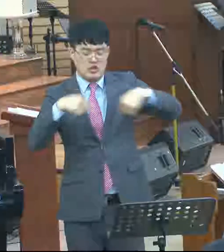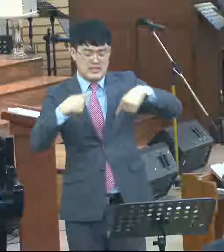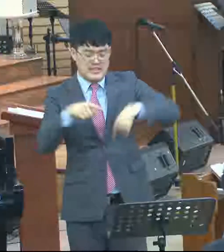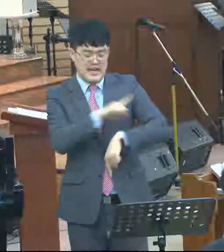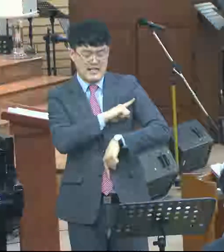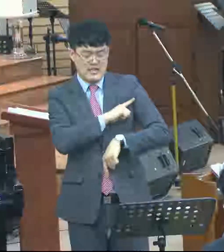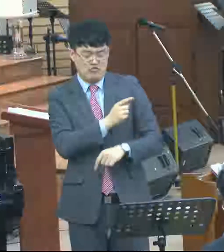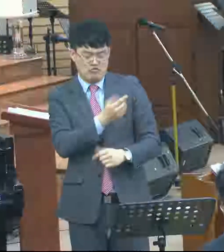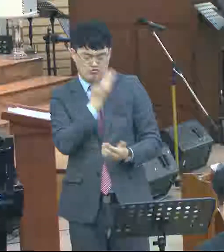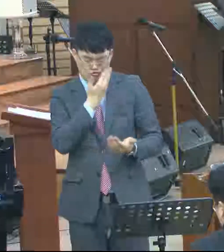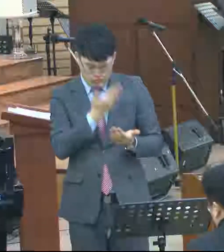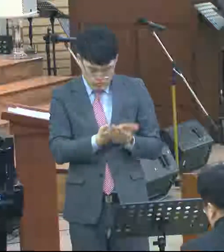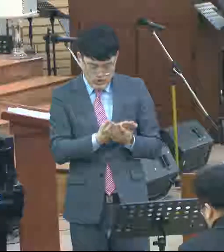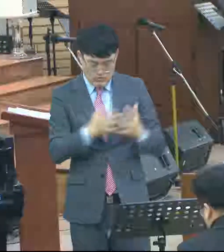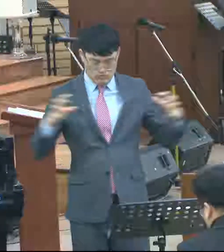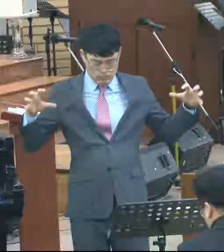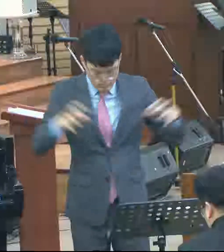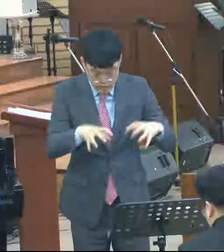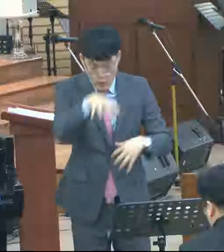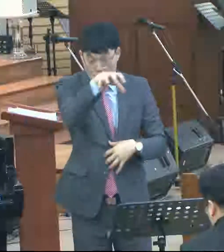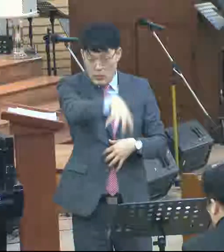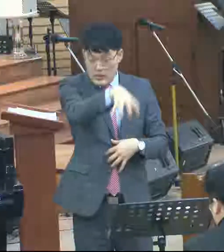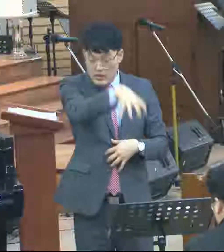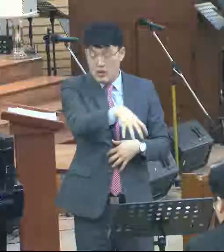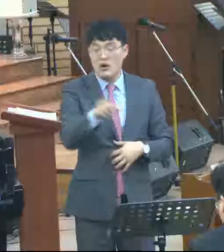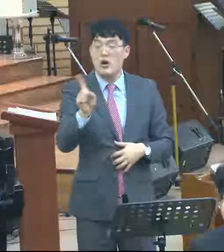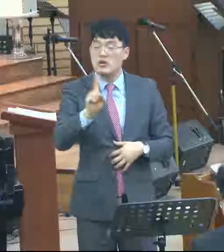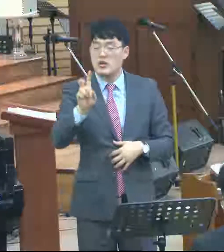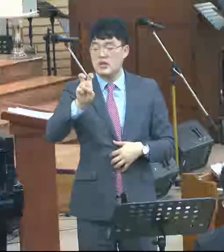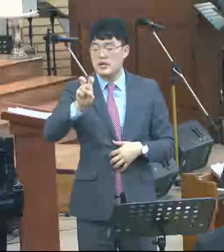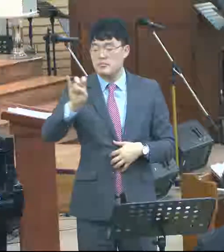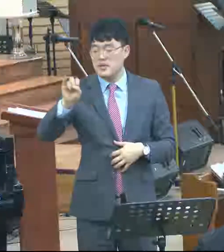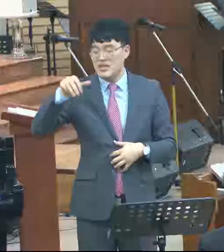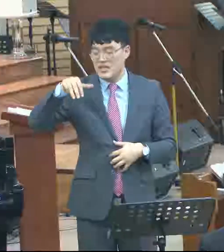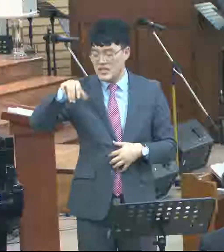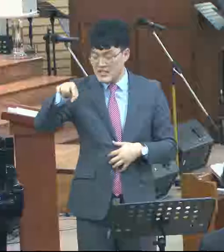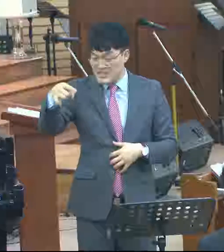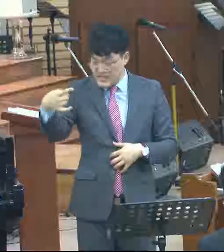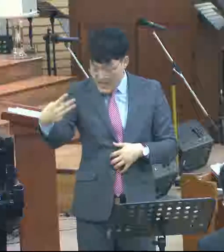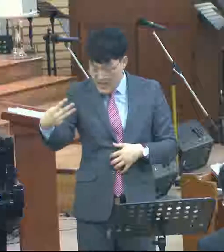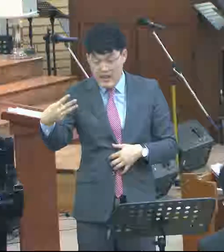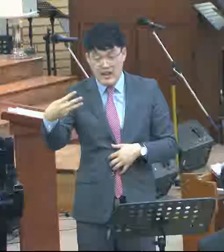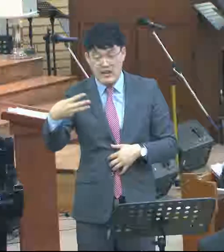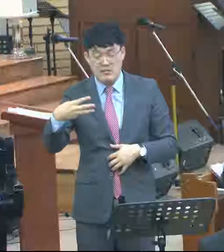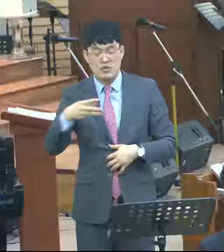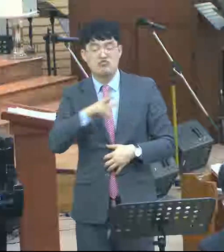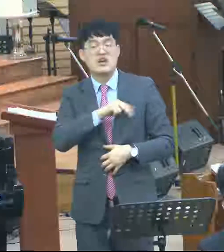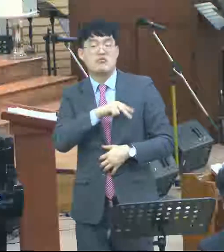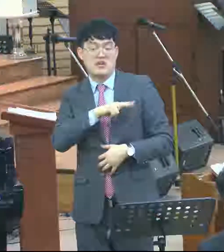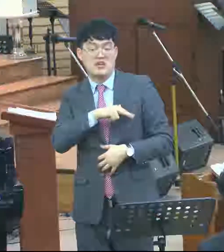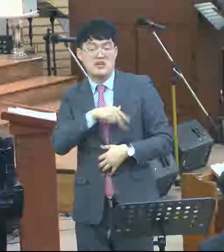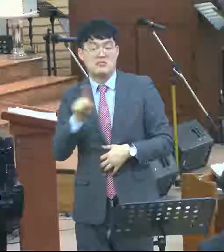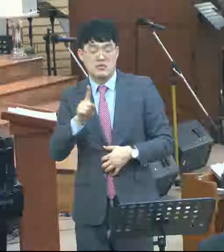미첼이라는 국회의원이, 영국의 국회의원들은 자전거를 타고 많이 다니나 봐요. 자전거를 타고 퇴근을